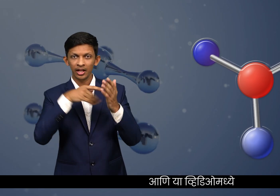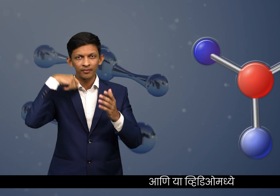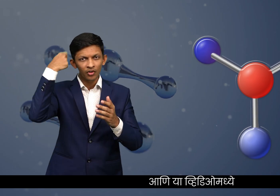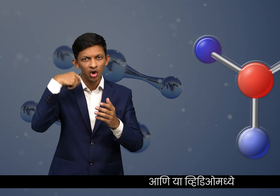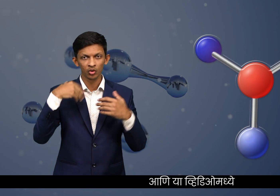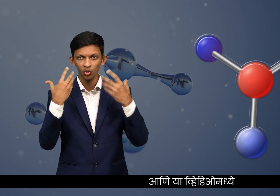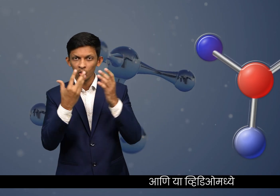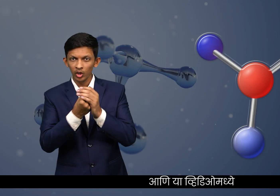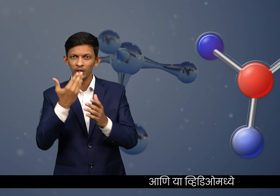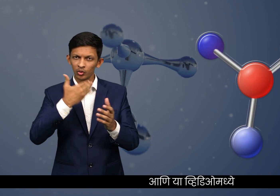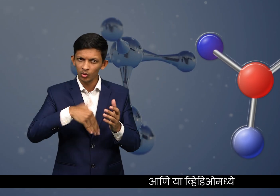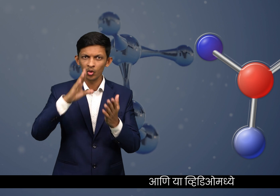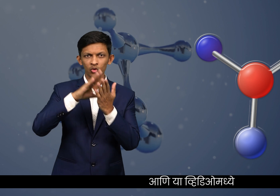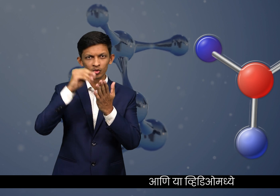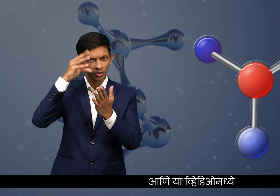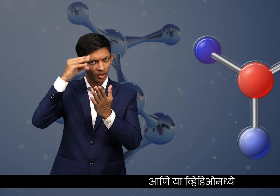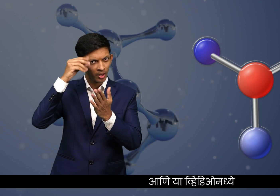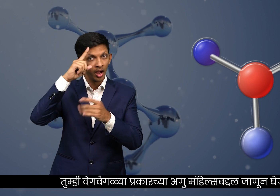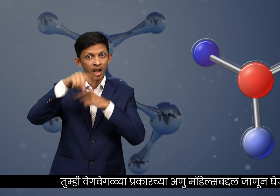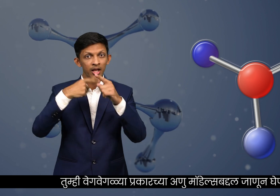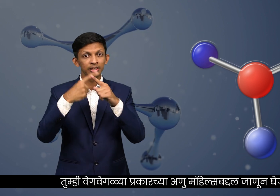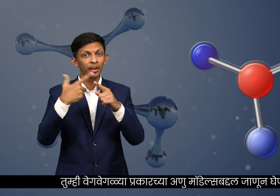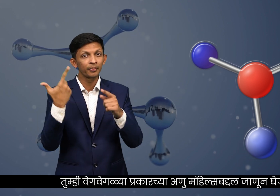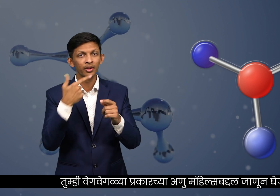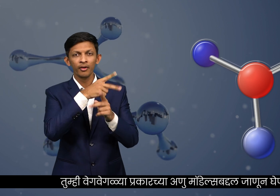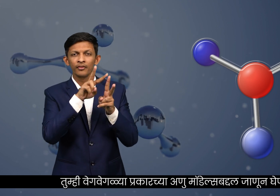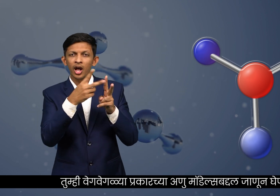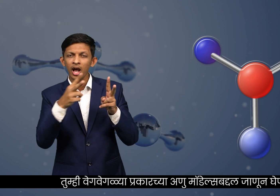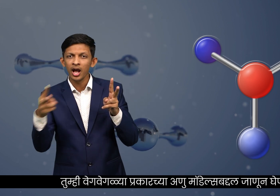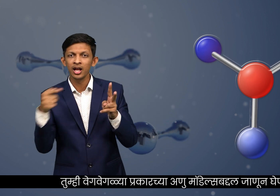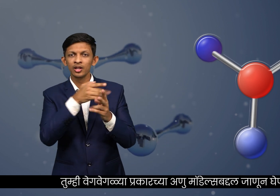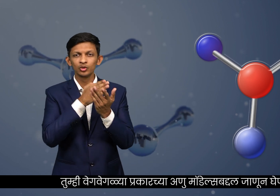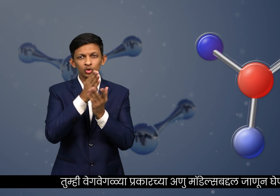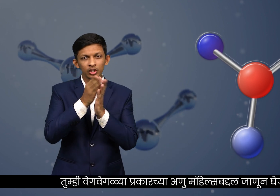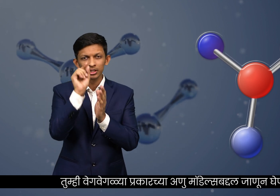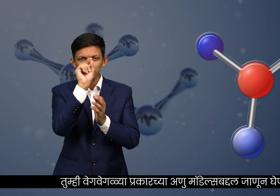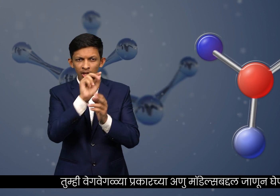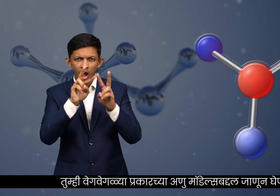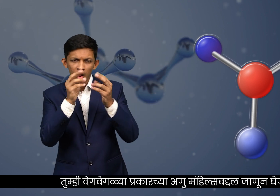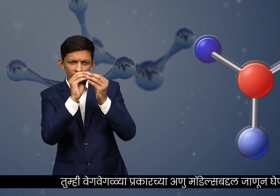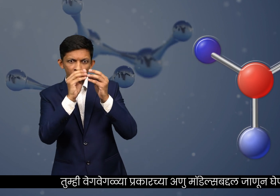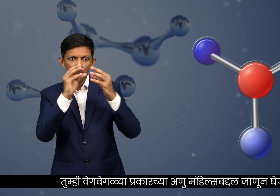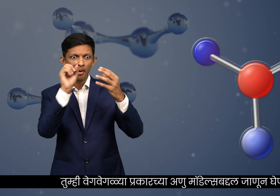आणि या व्हिडिओमध्ये तुम्ही वेगवेगळ्या प्रकारच्या अणु मॉडेल्सबद्दल जाणून घेणार आहात.